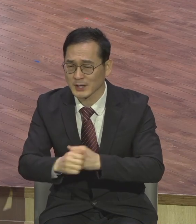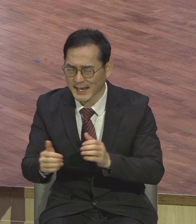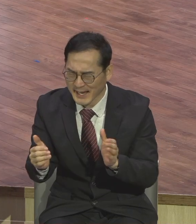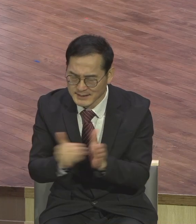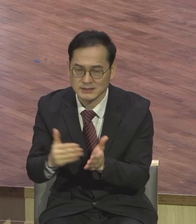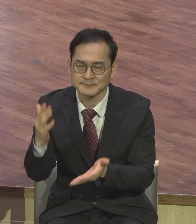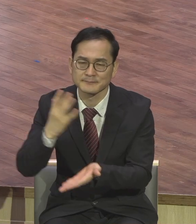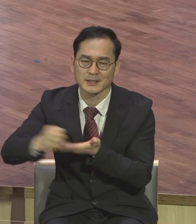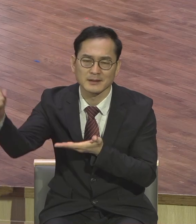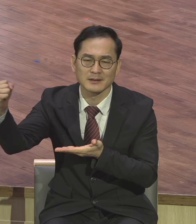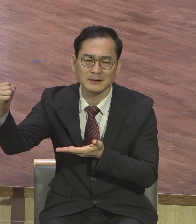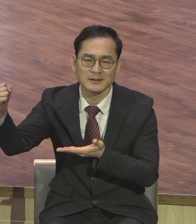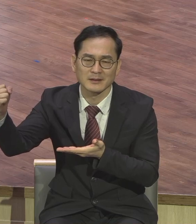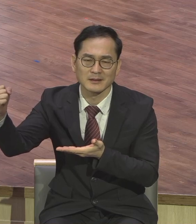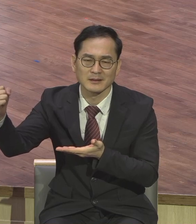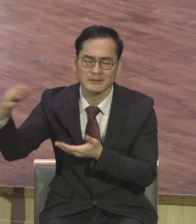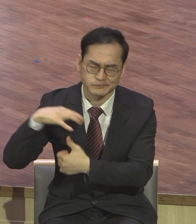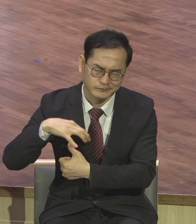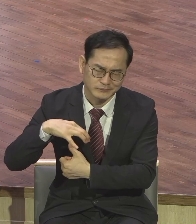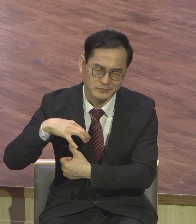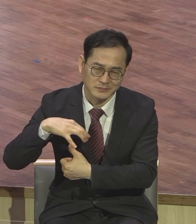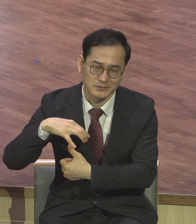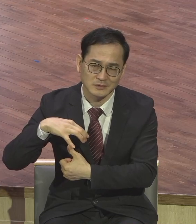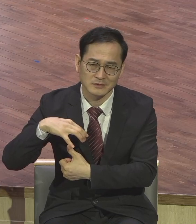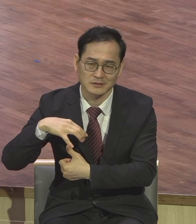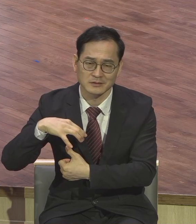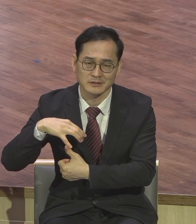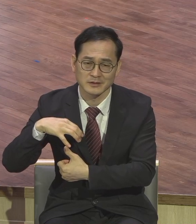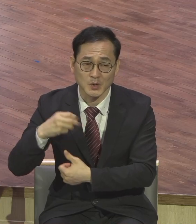모이는 자유마저 제한되고 또 국가 간의